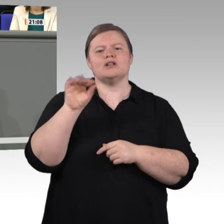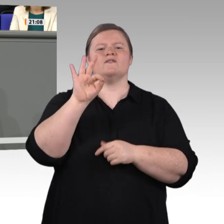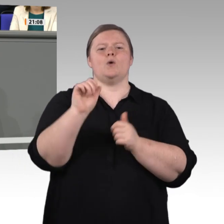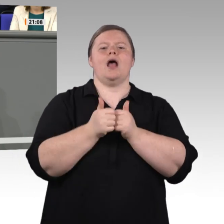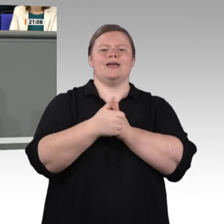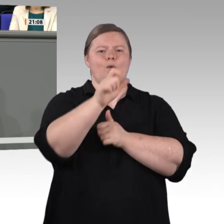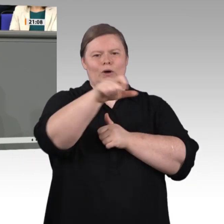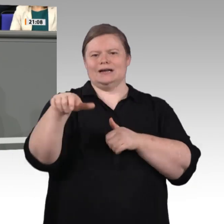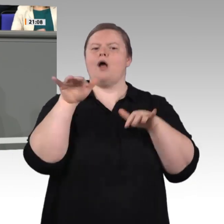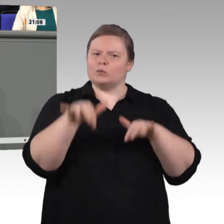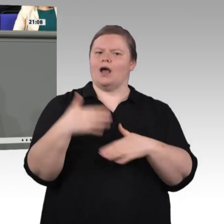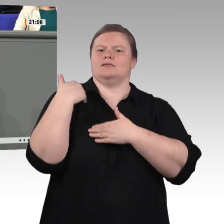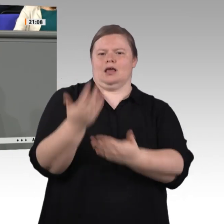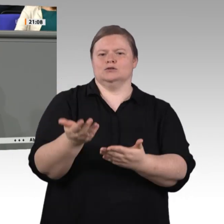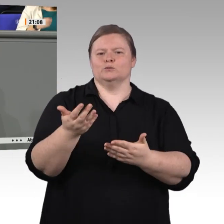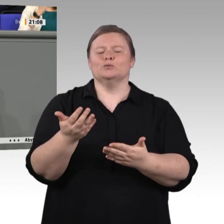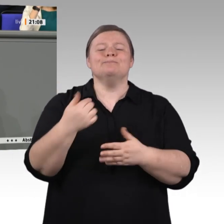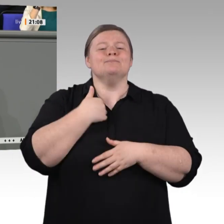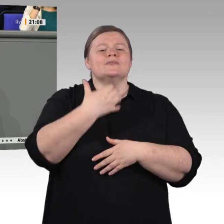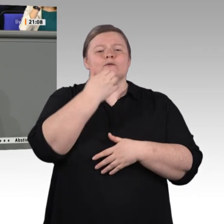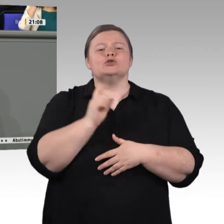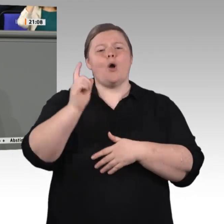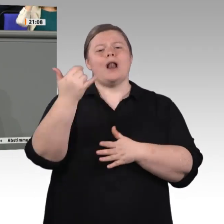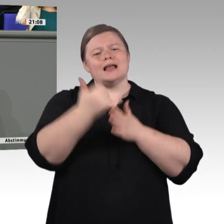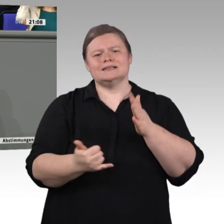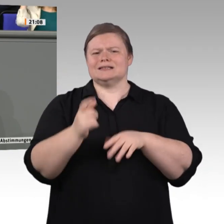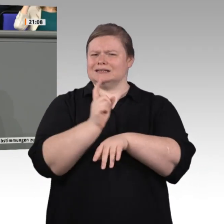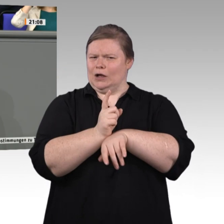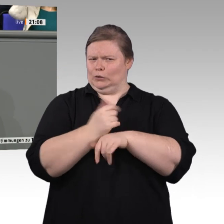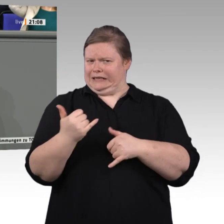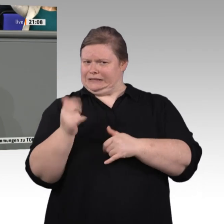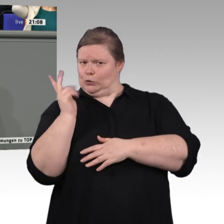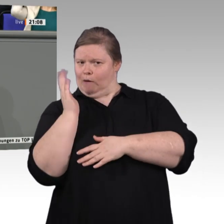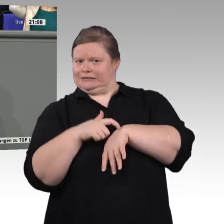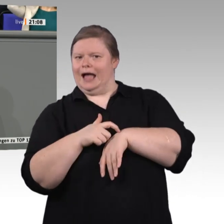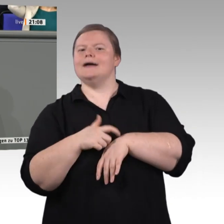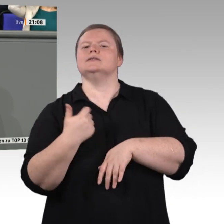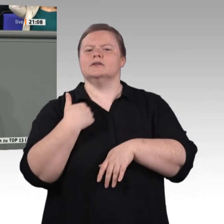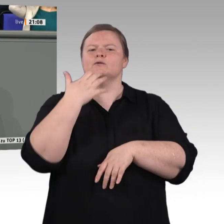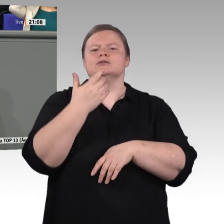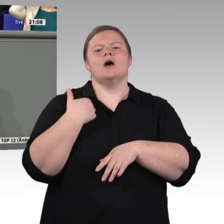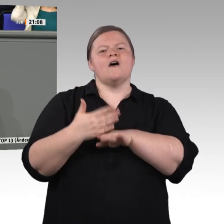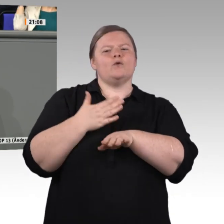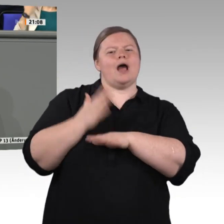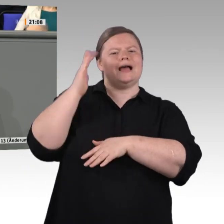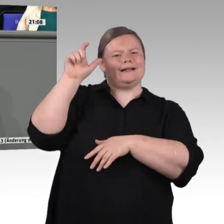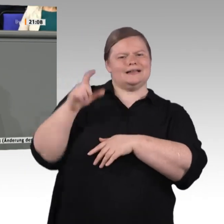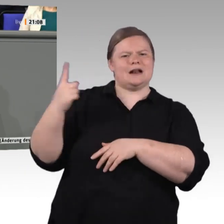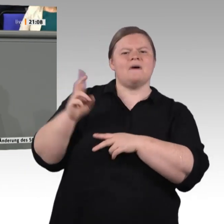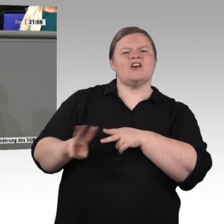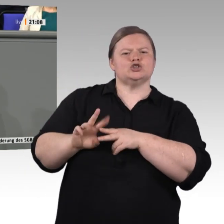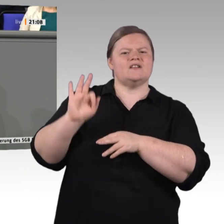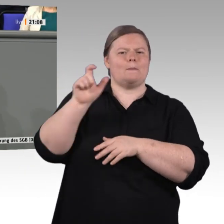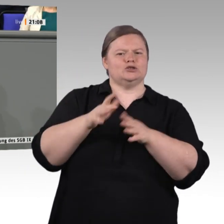die UN-Behindertenrechtskonvention vermeintlich davon ausgeht, dass diese Einrichtungen